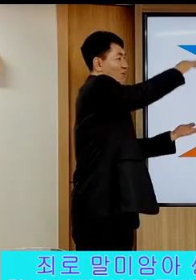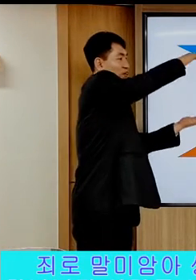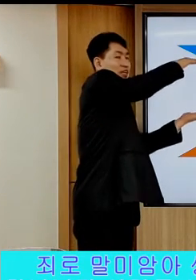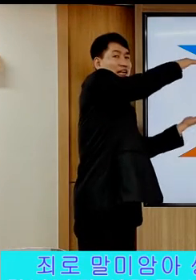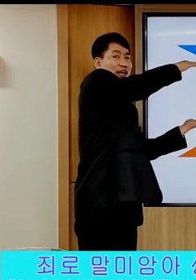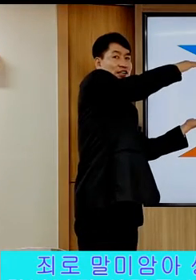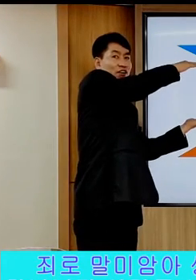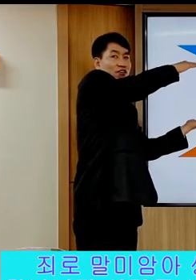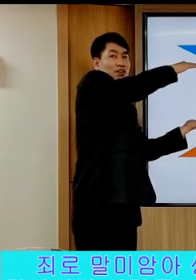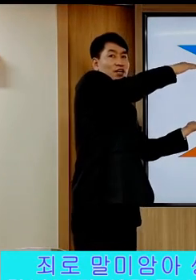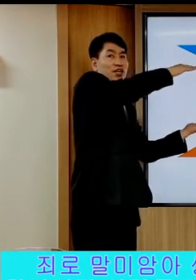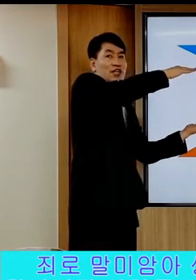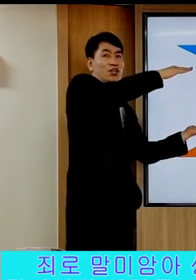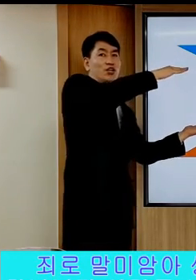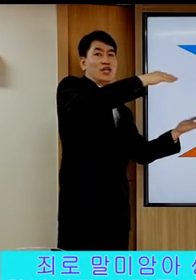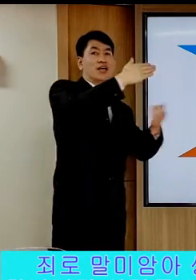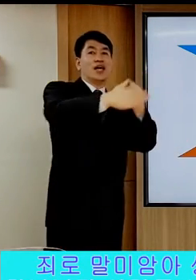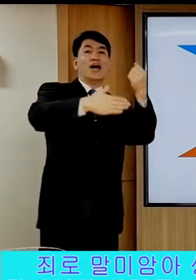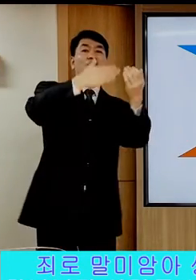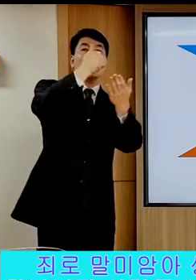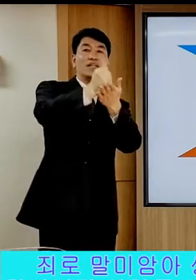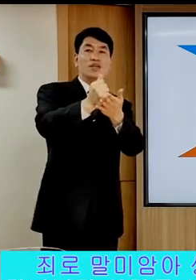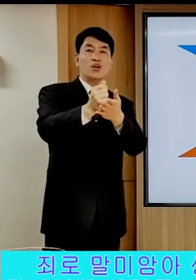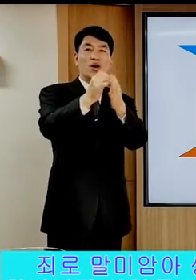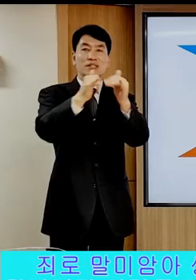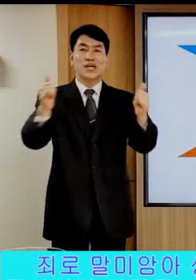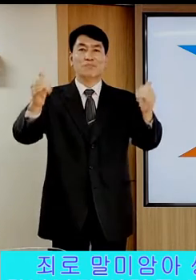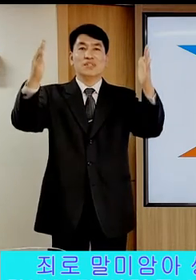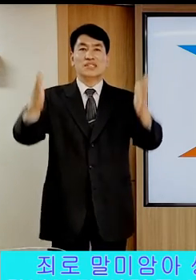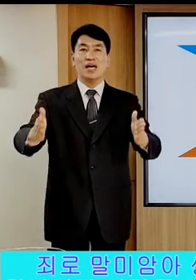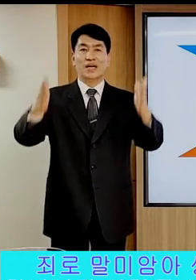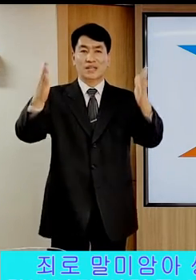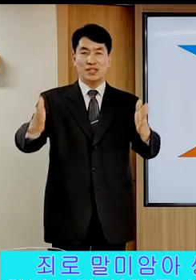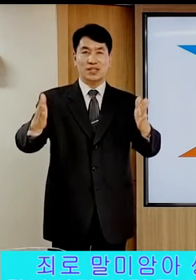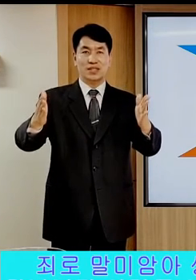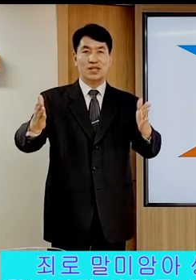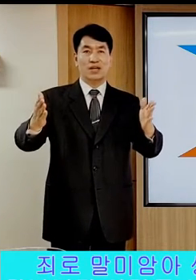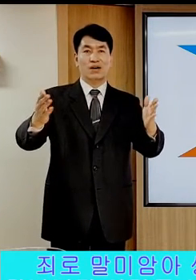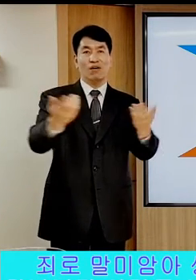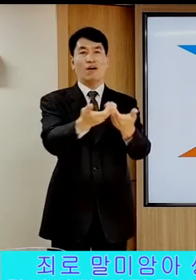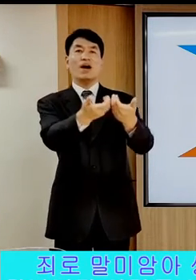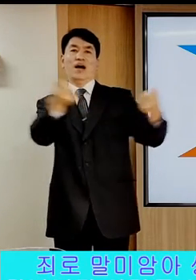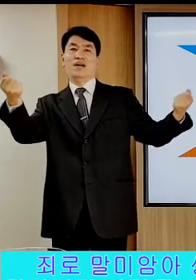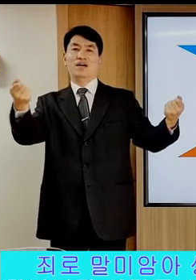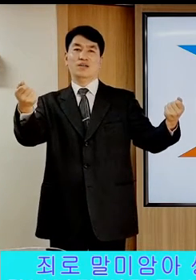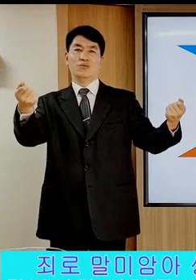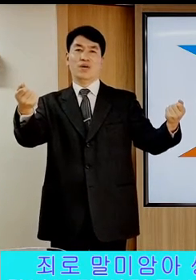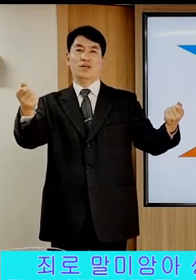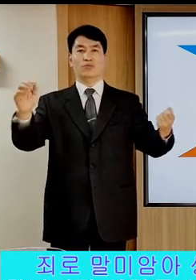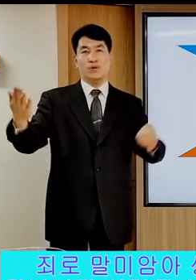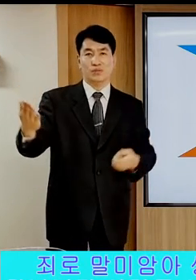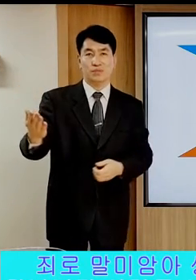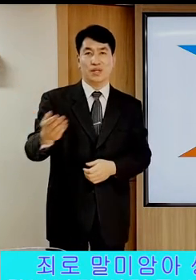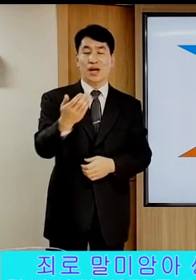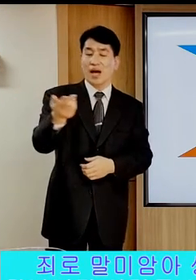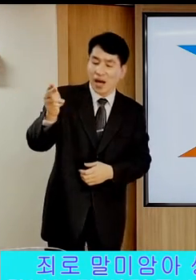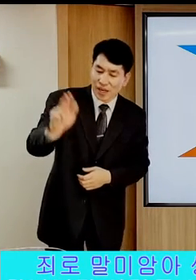이 간격이 하나님과 사람들 사이를 갈라놓게 되었습니다.